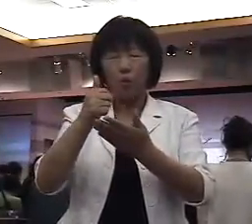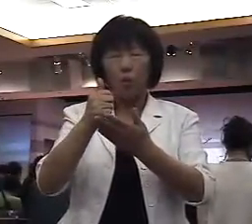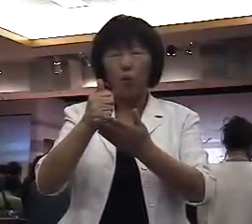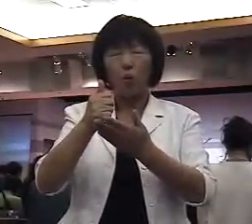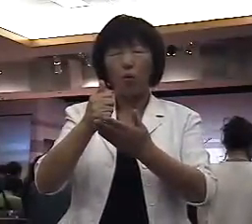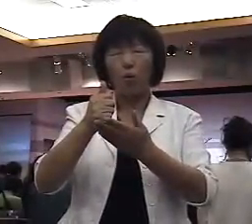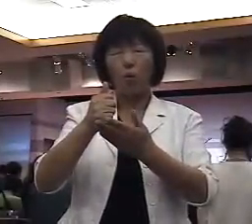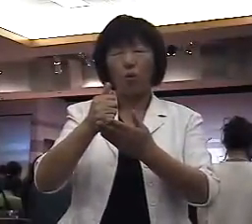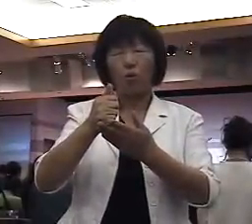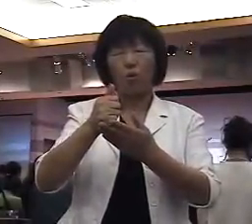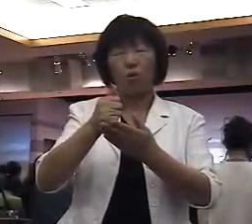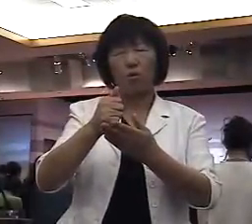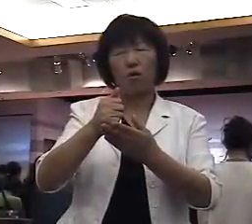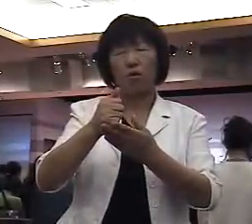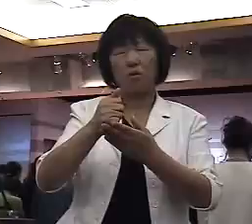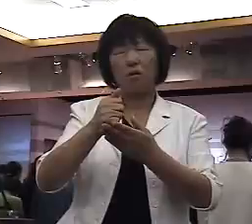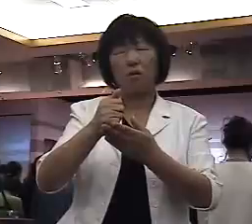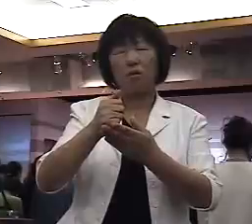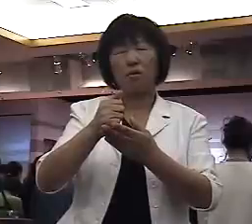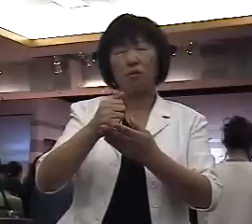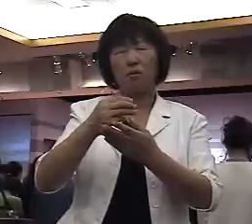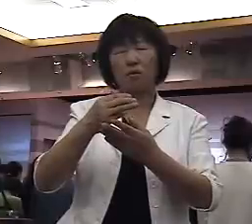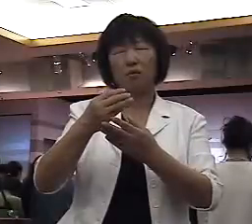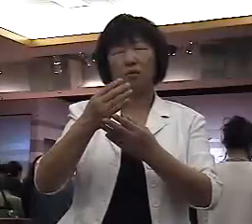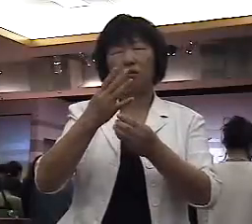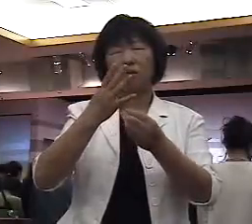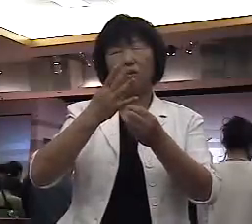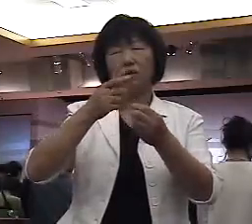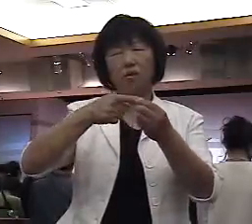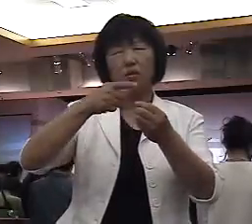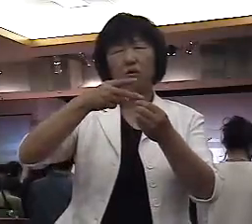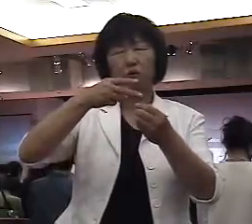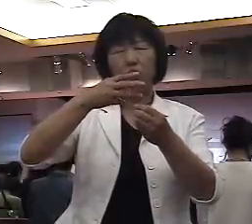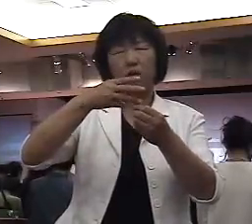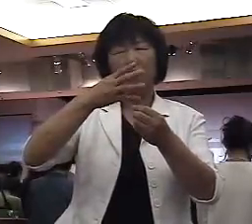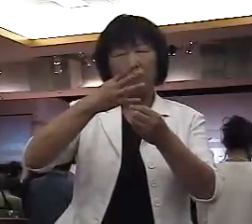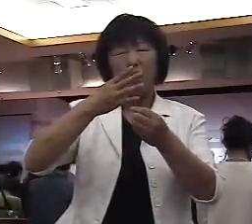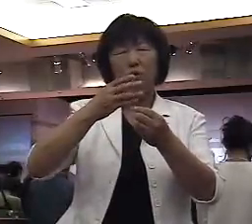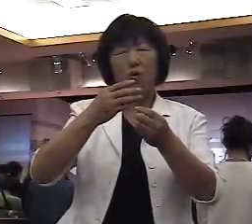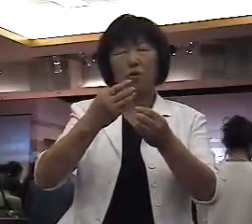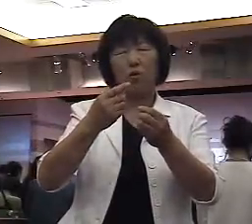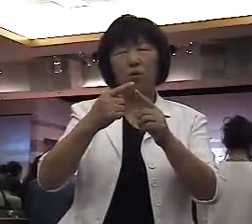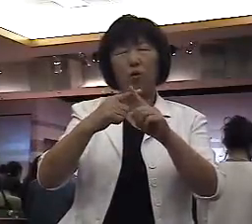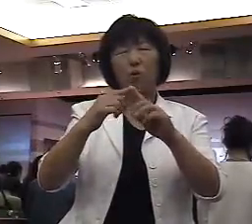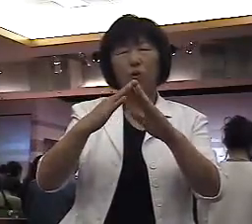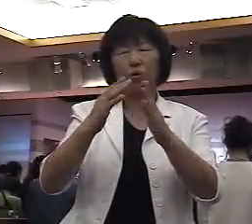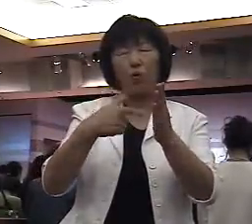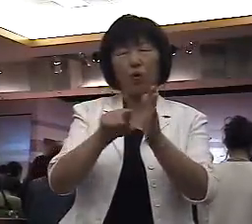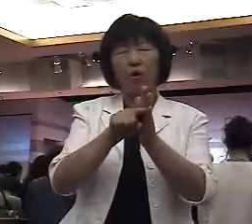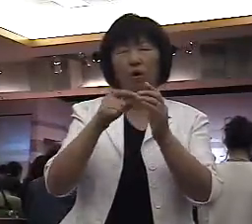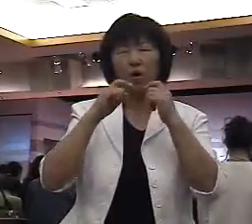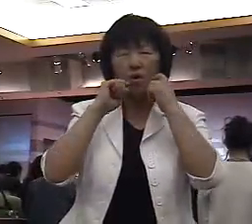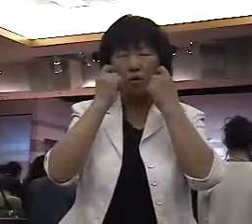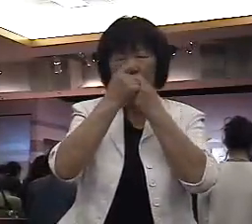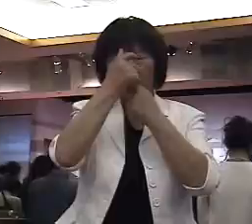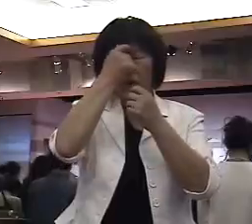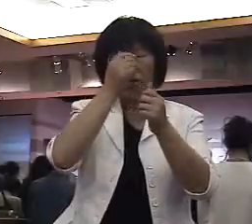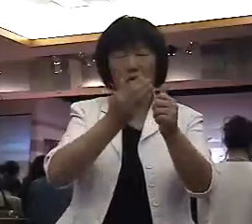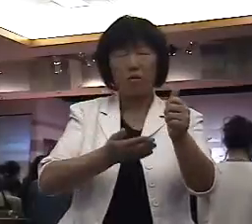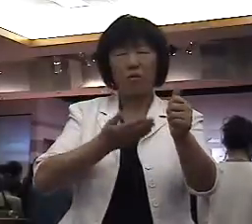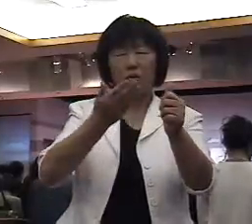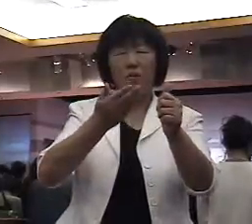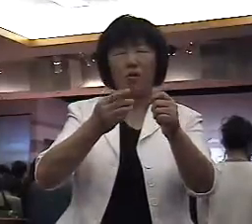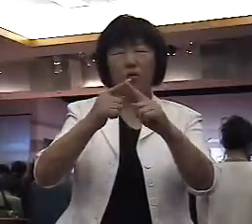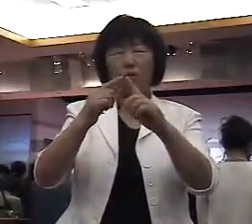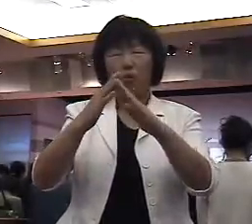있는 모든 주님의 교회 주님께 올려드리고, 교회로 인하여 음부의 권세 부서뜨리시고 이